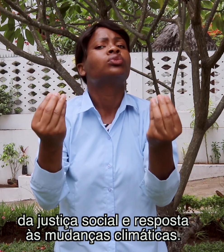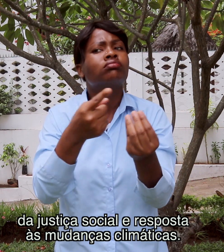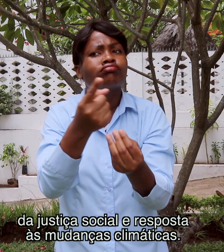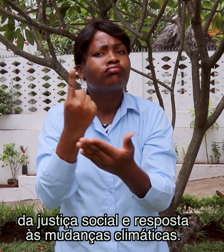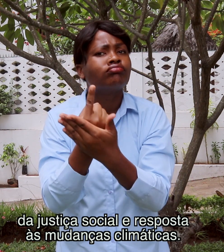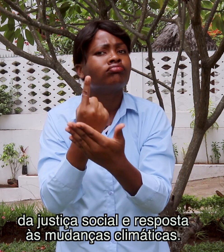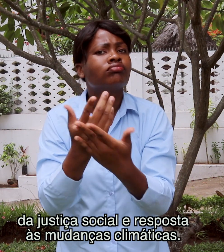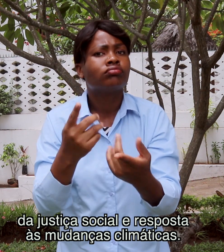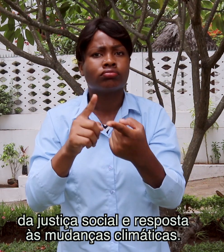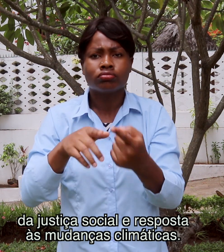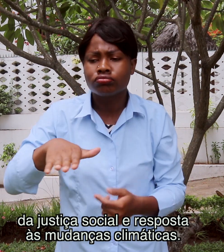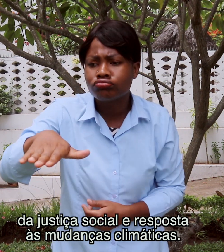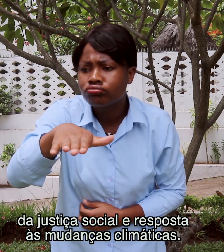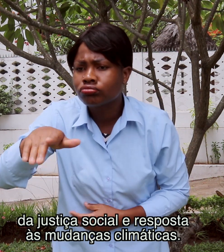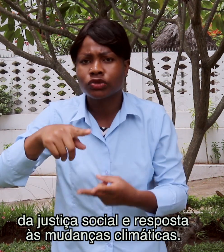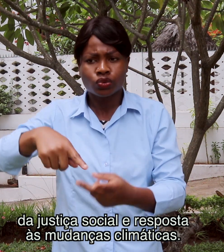mudanças climáticas.